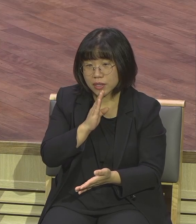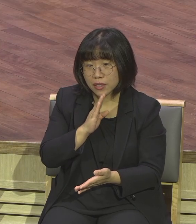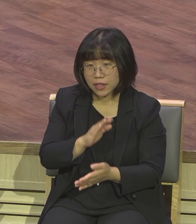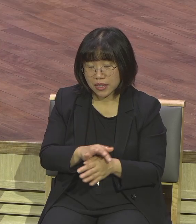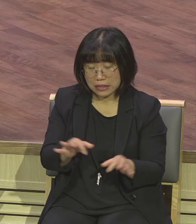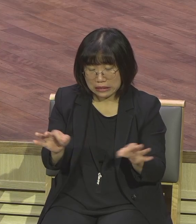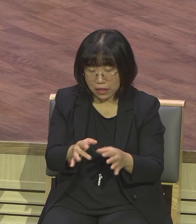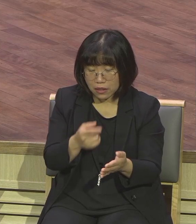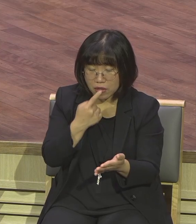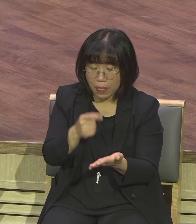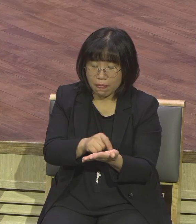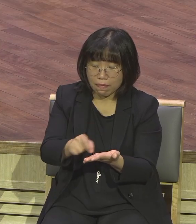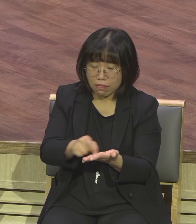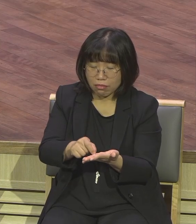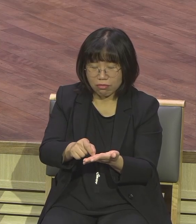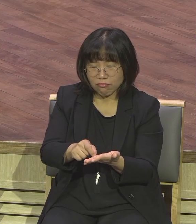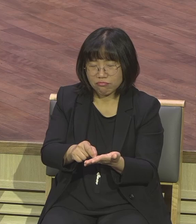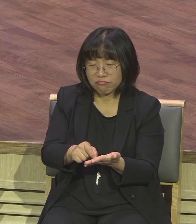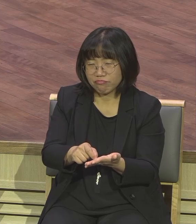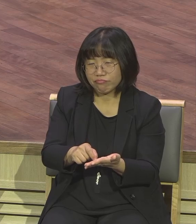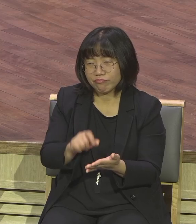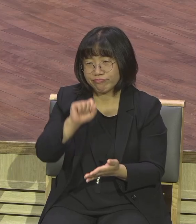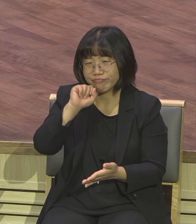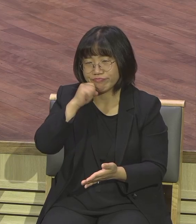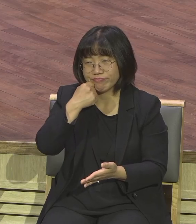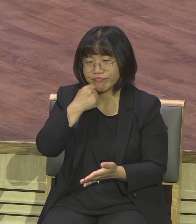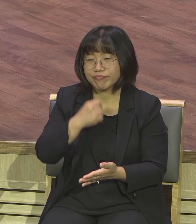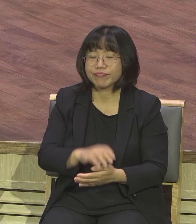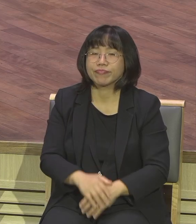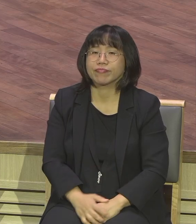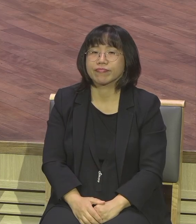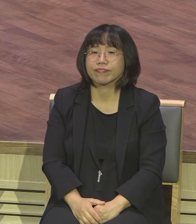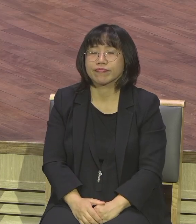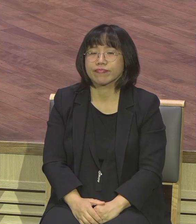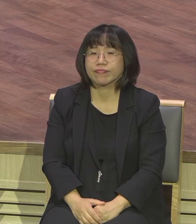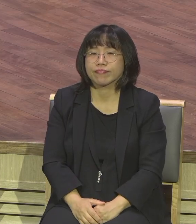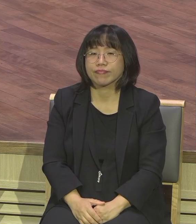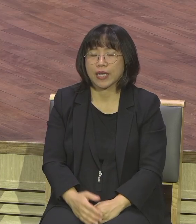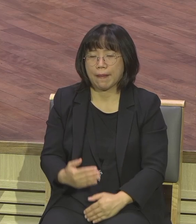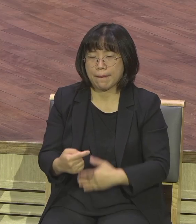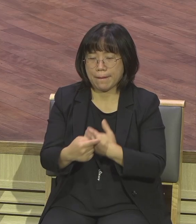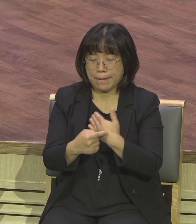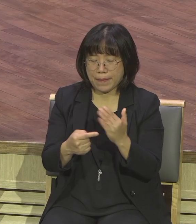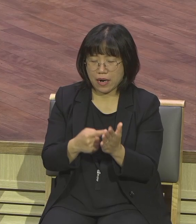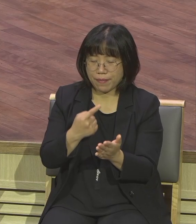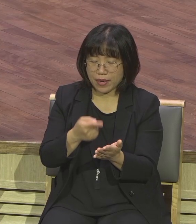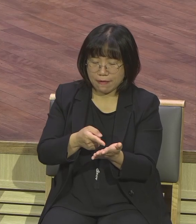하루아침이 됩니까? 안 되지. 그게 그렇게 말이 쉽지 되지 않아요.